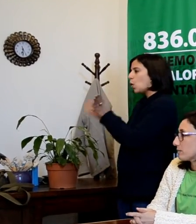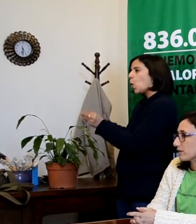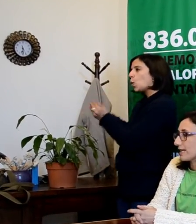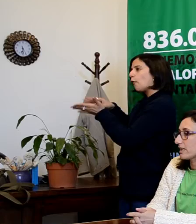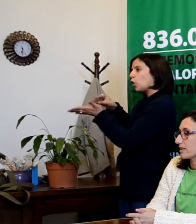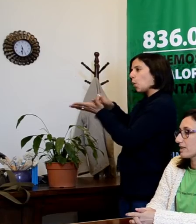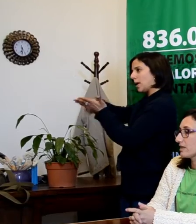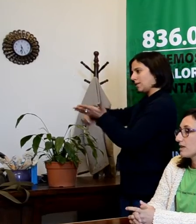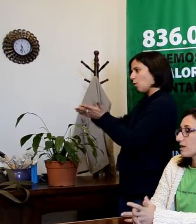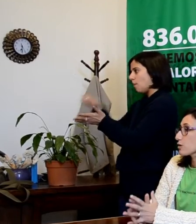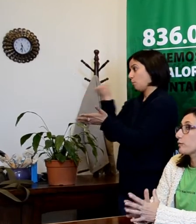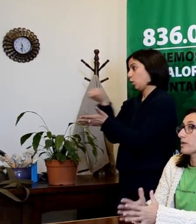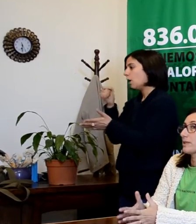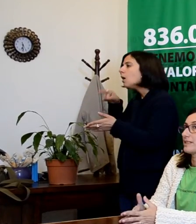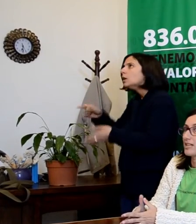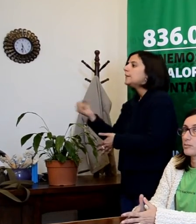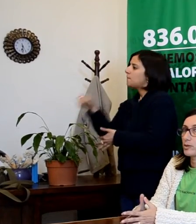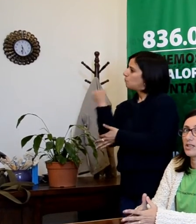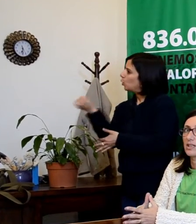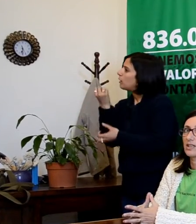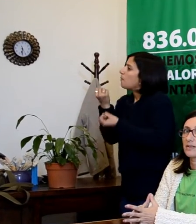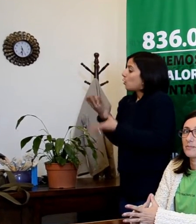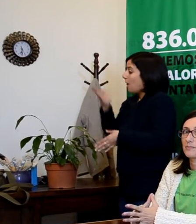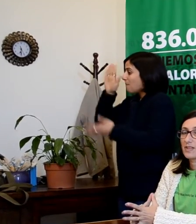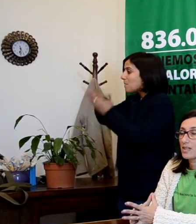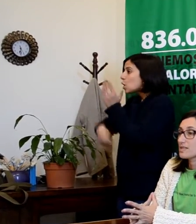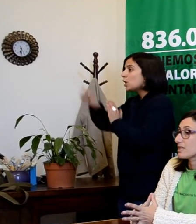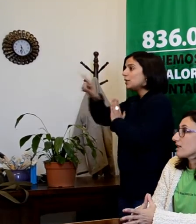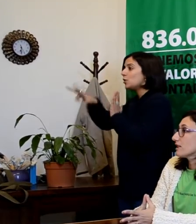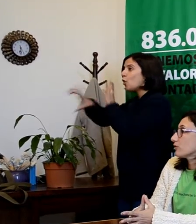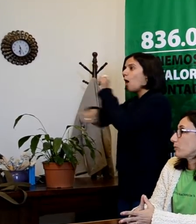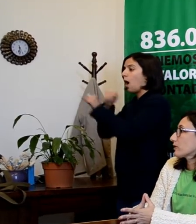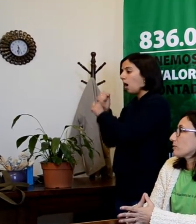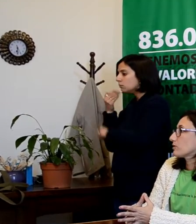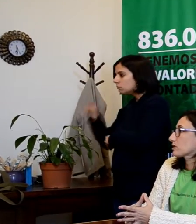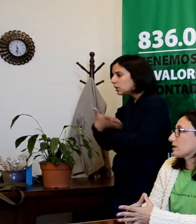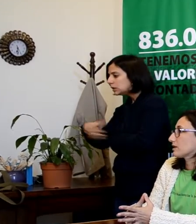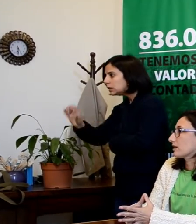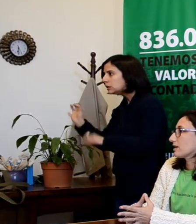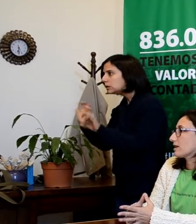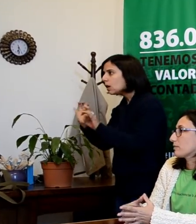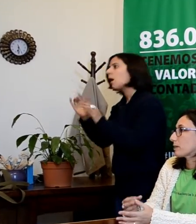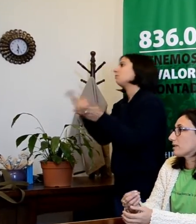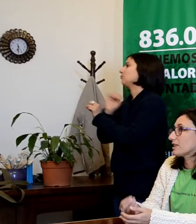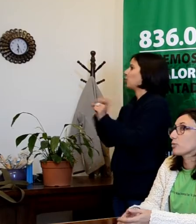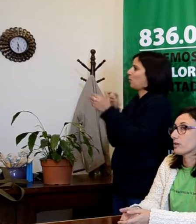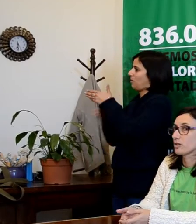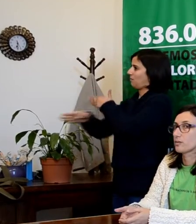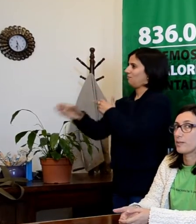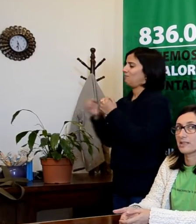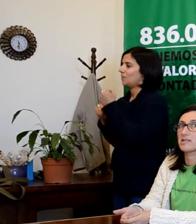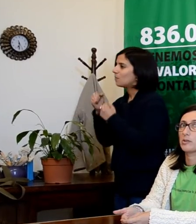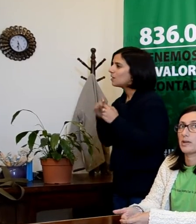el mismo día de la carrera. Eso es fundamental porque sin él no podemos permitir que un